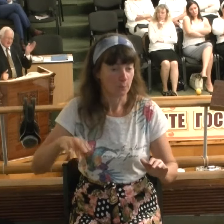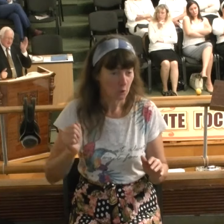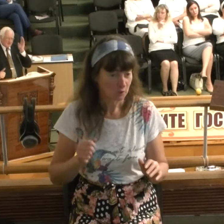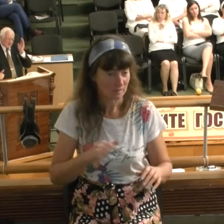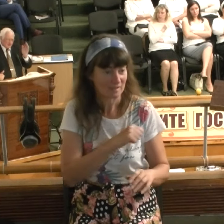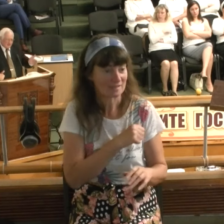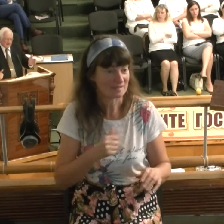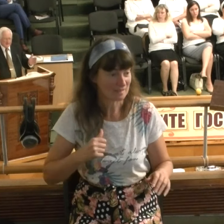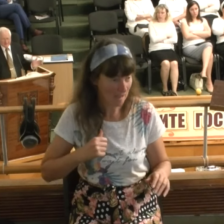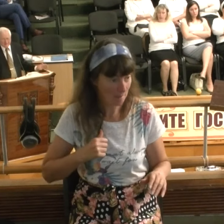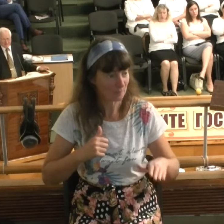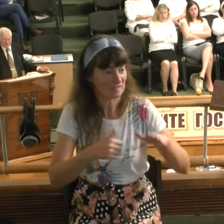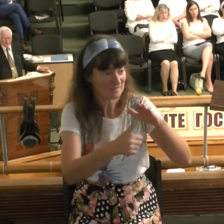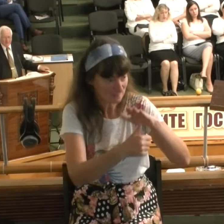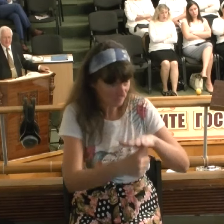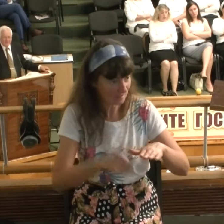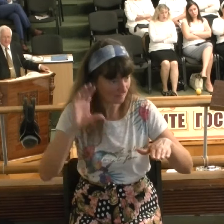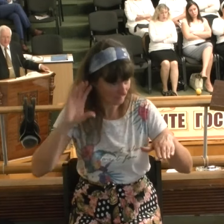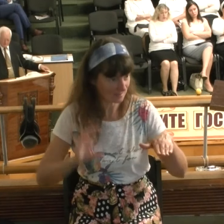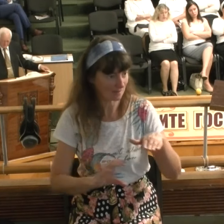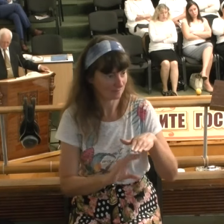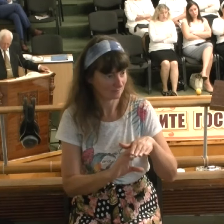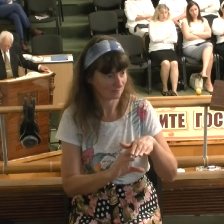смирения и призывал нас к этому.